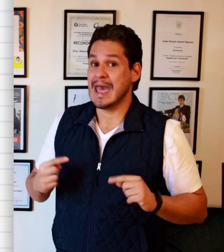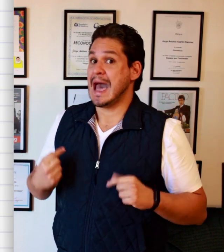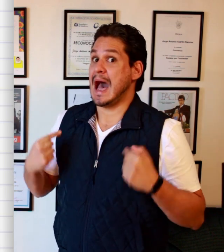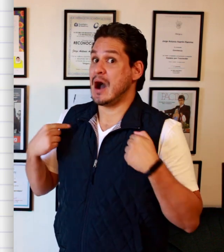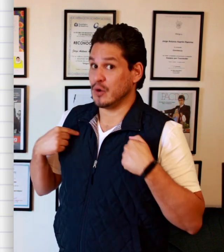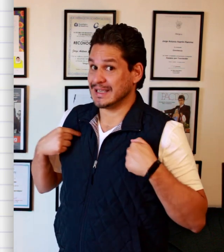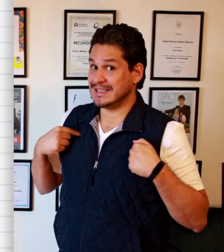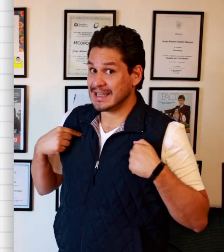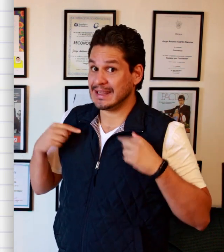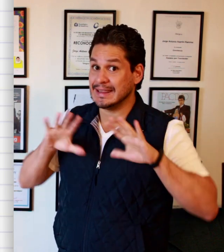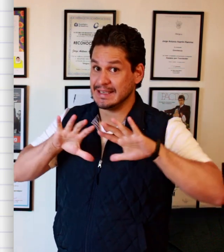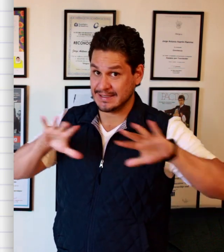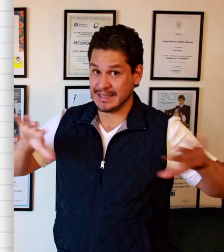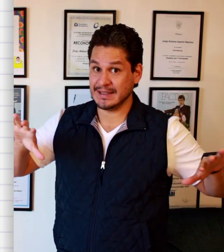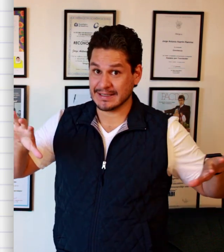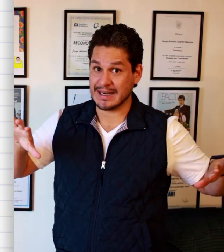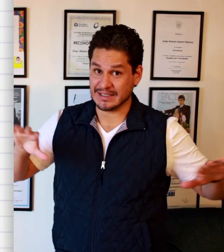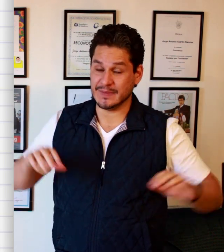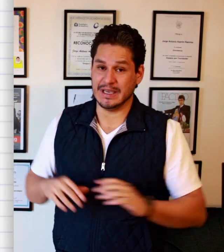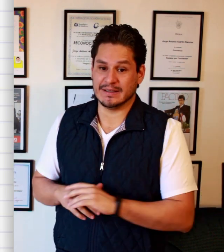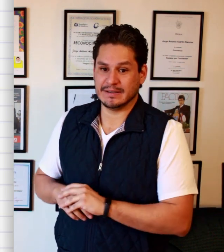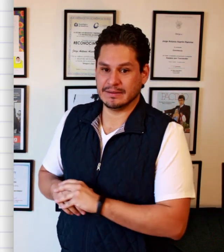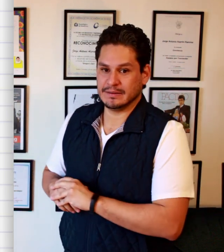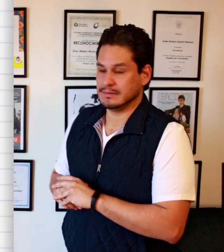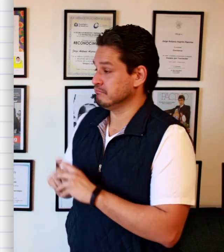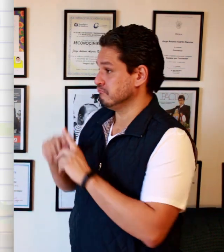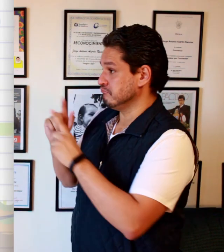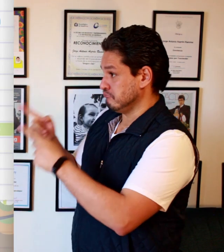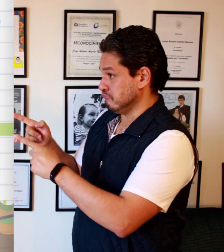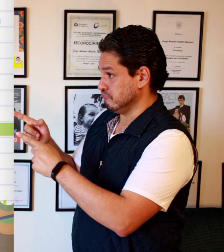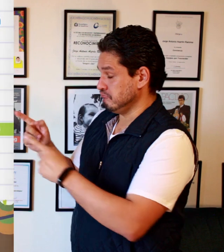otros, aunque sean distintas a las mías.